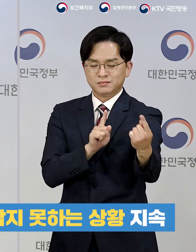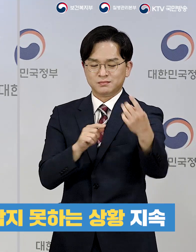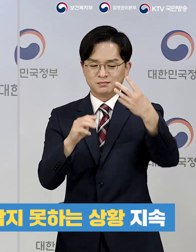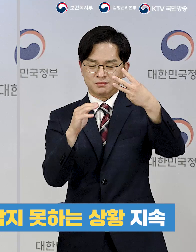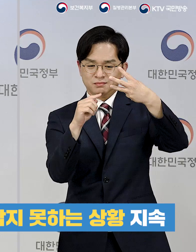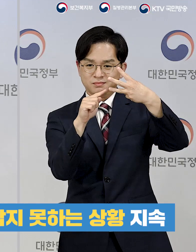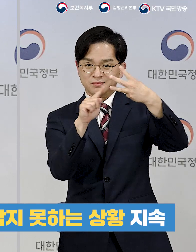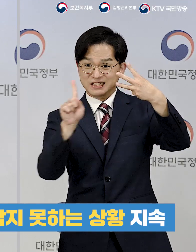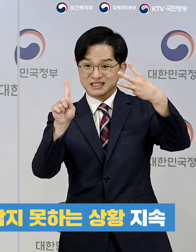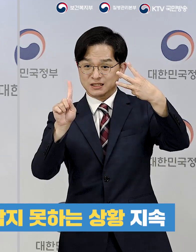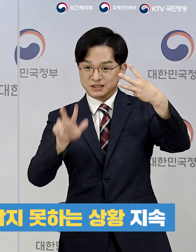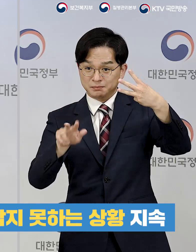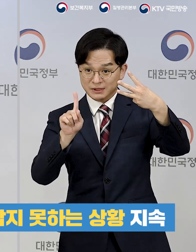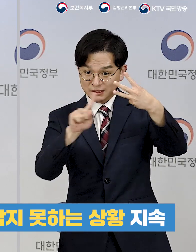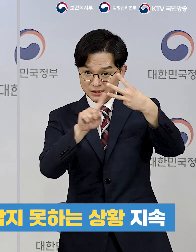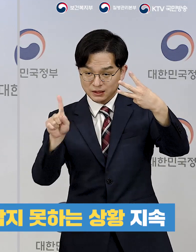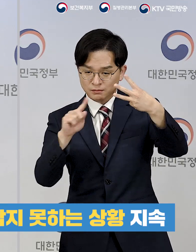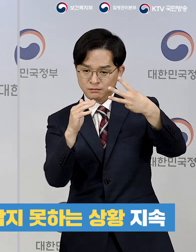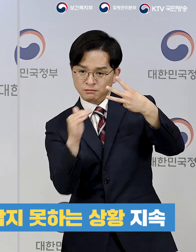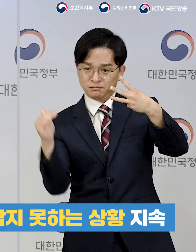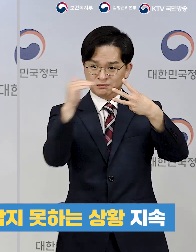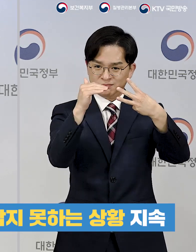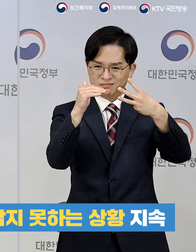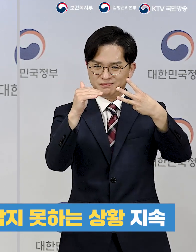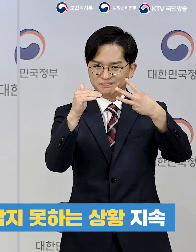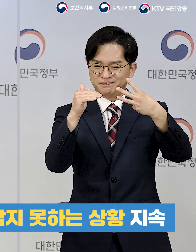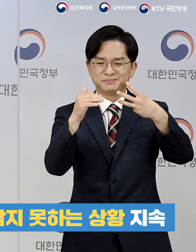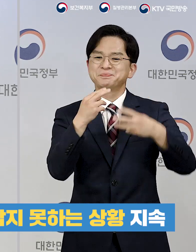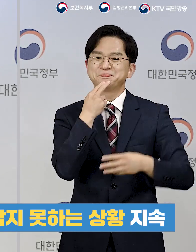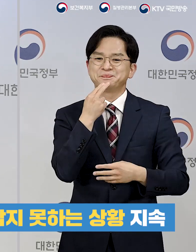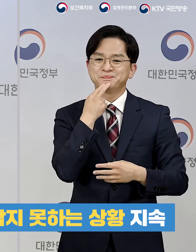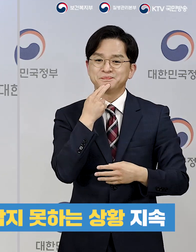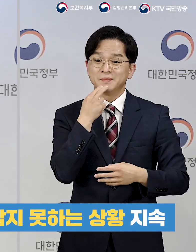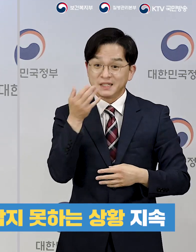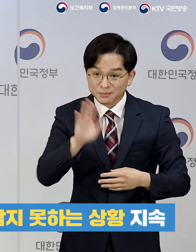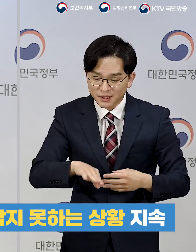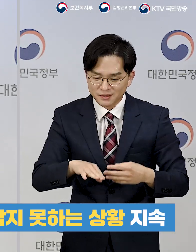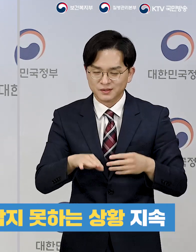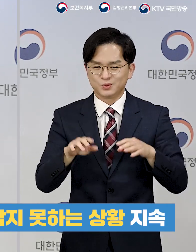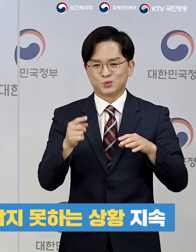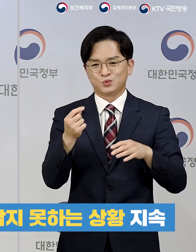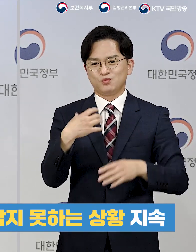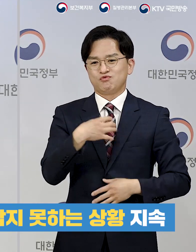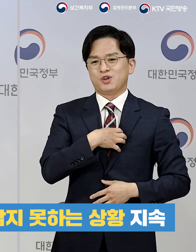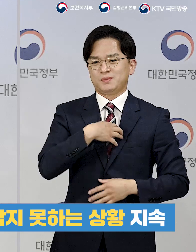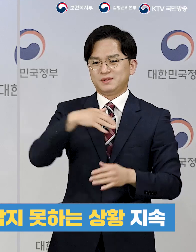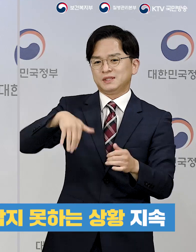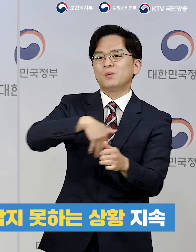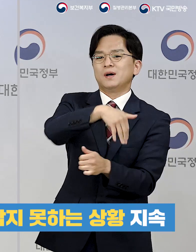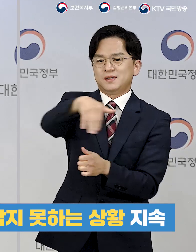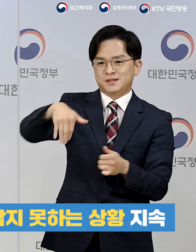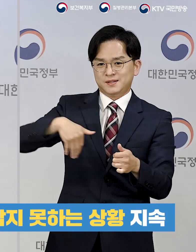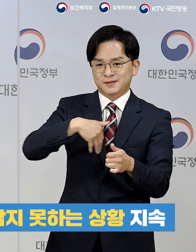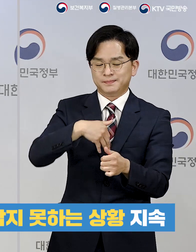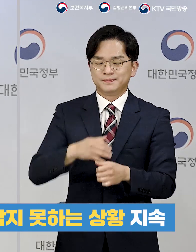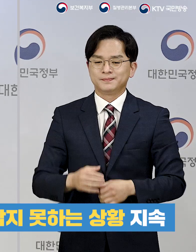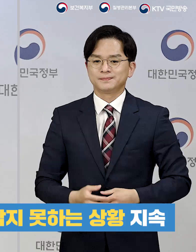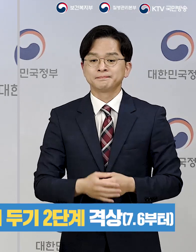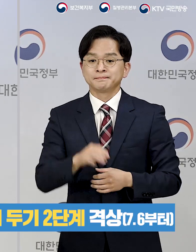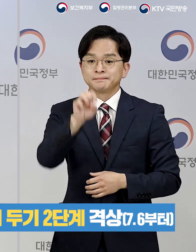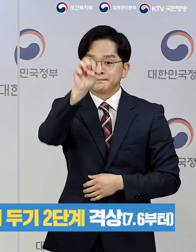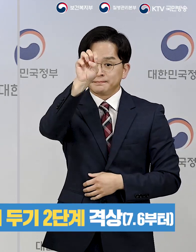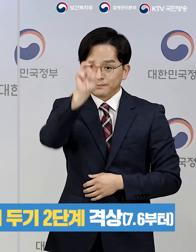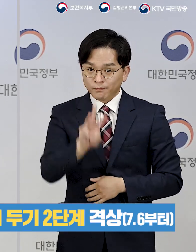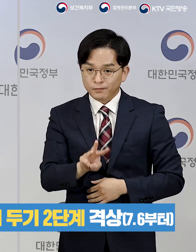단계를 상향 조정할 수준은 아니지만 1단계 내의 위기 수준은 계속 엄중한 상황이라고 평가하고